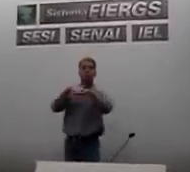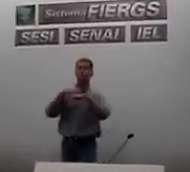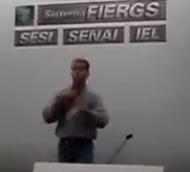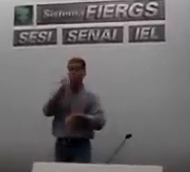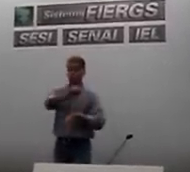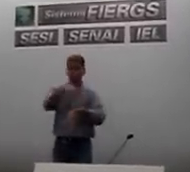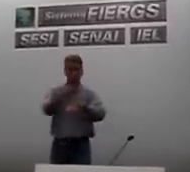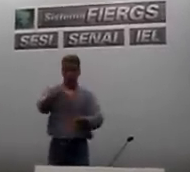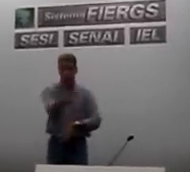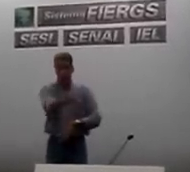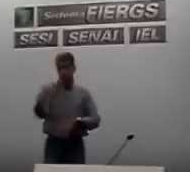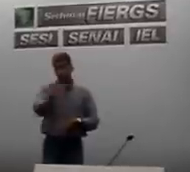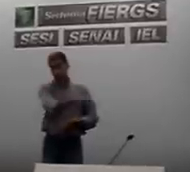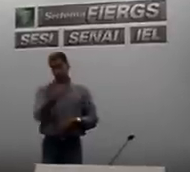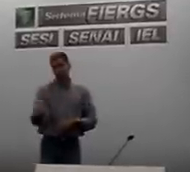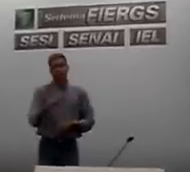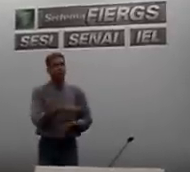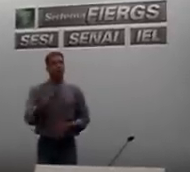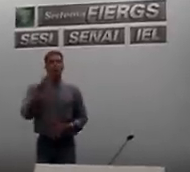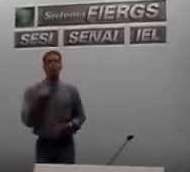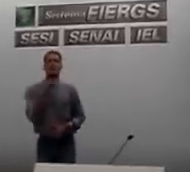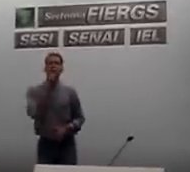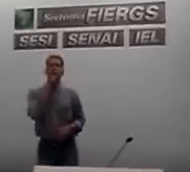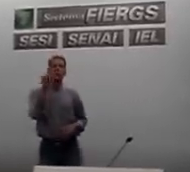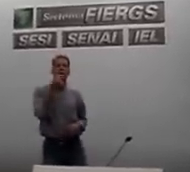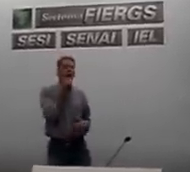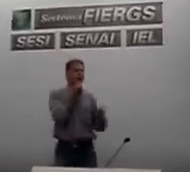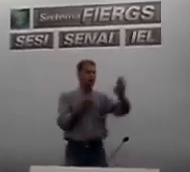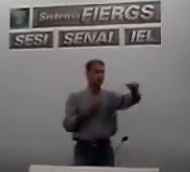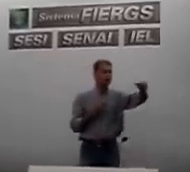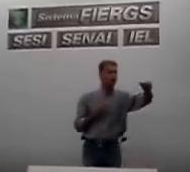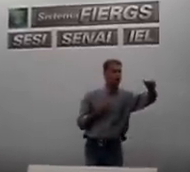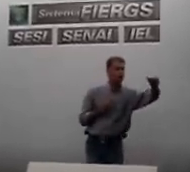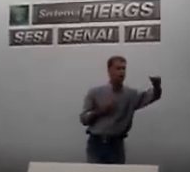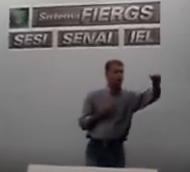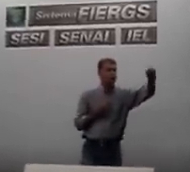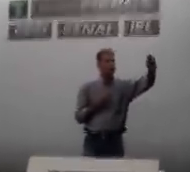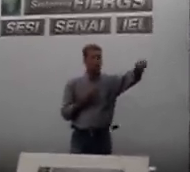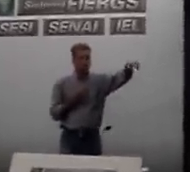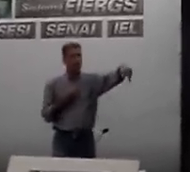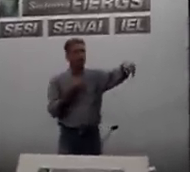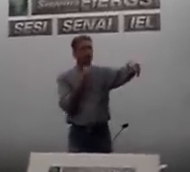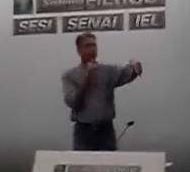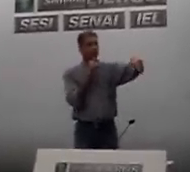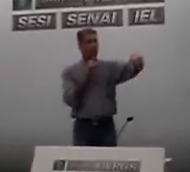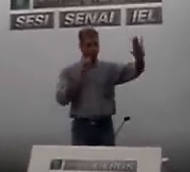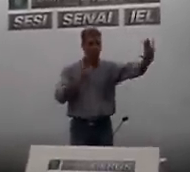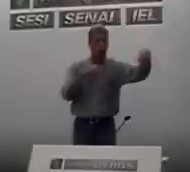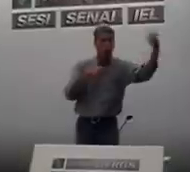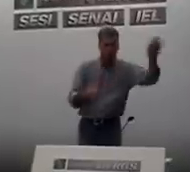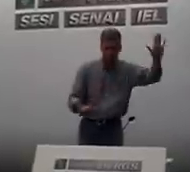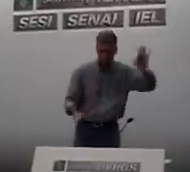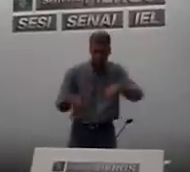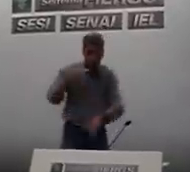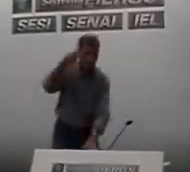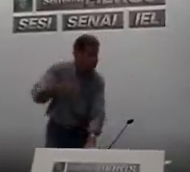parece que os ouvintes que não vão aceitar esse trabalho árduo, né, vão ser substituídos pelos surdos, que os surdos vão aceitar esse tipo de